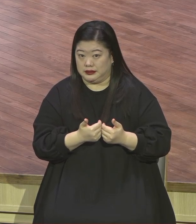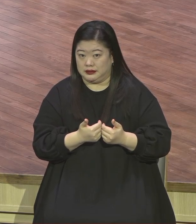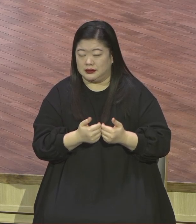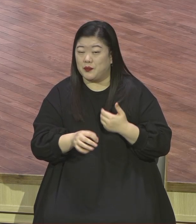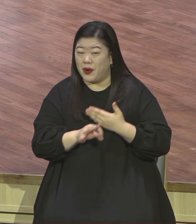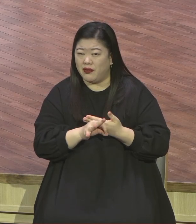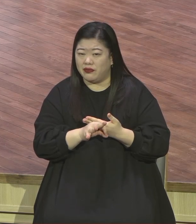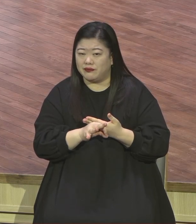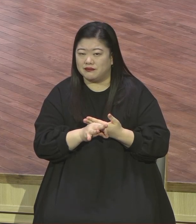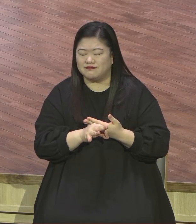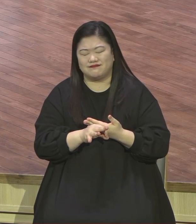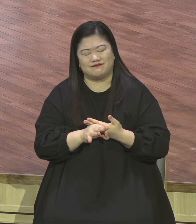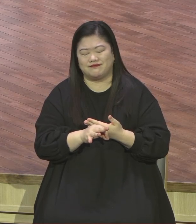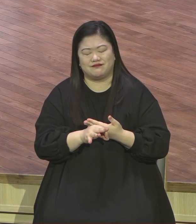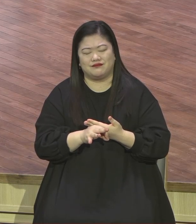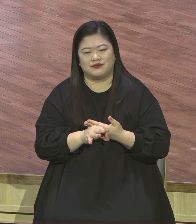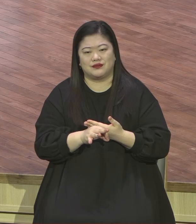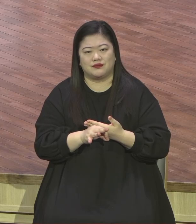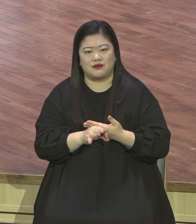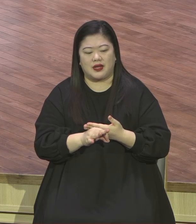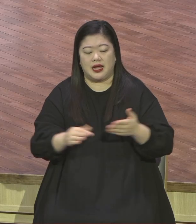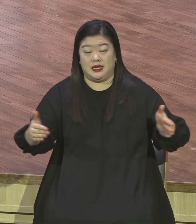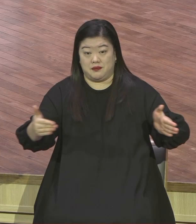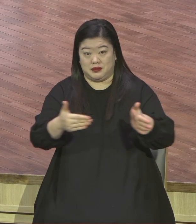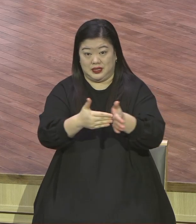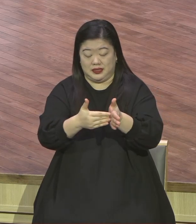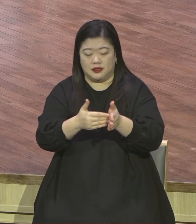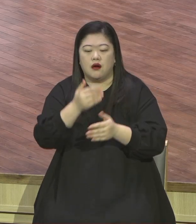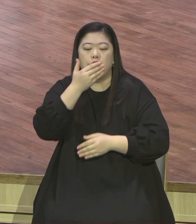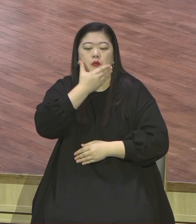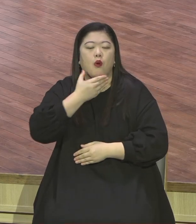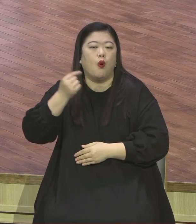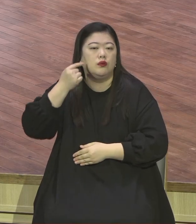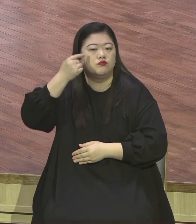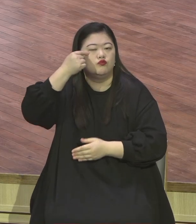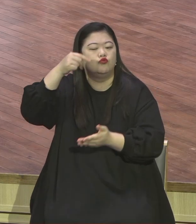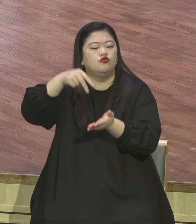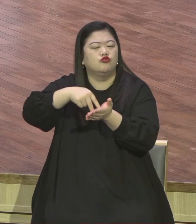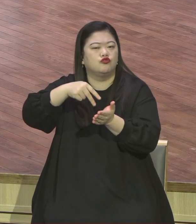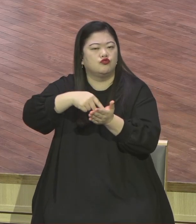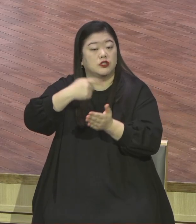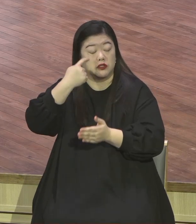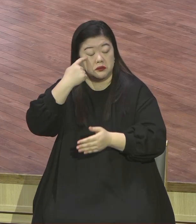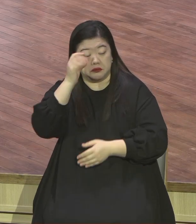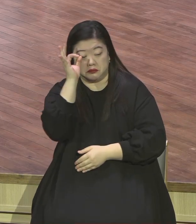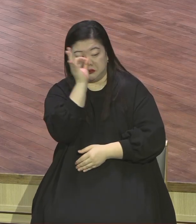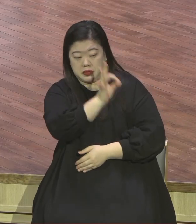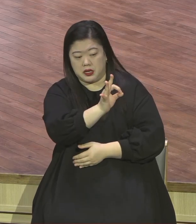바라보시바랍니다. 복음의 눈으로 정렬해야 돼요. 복음으로 바라봐야 돼요.